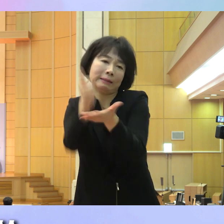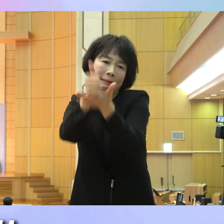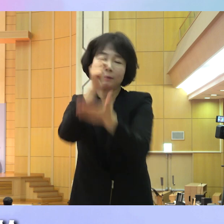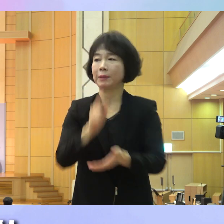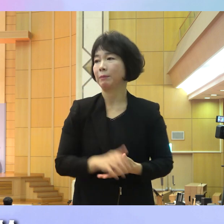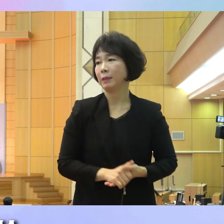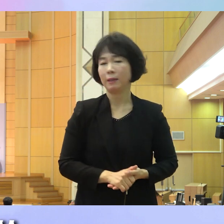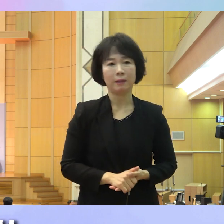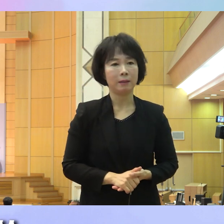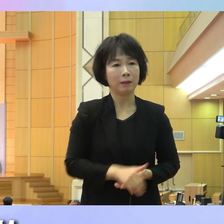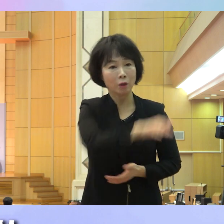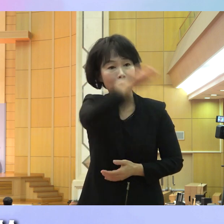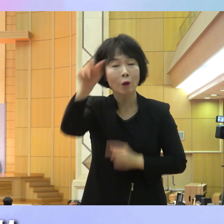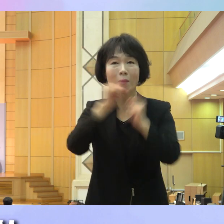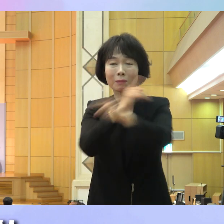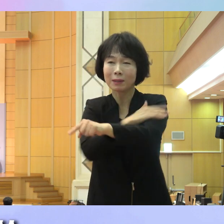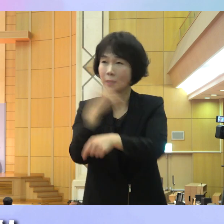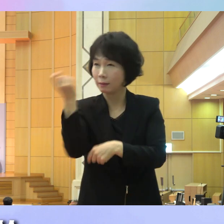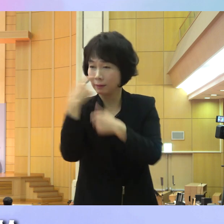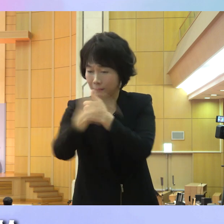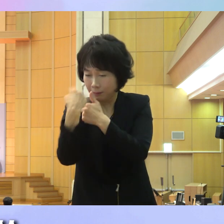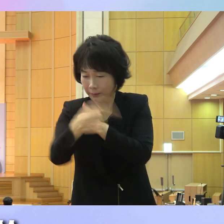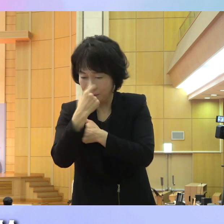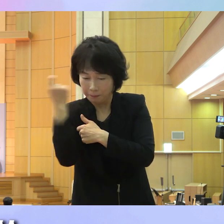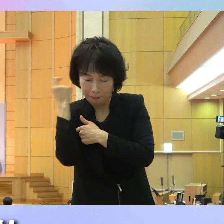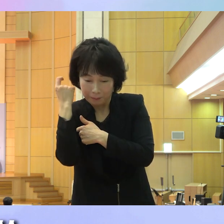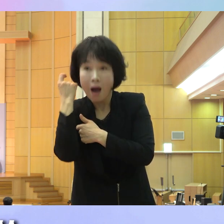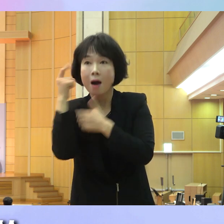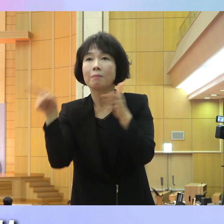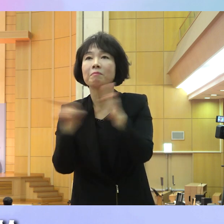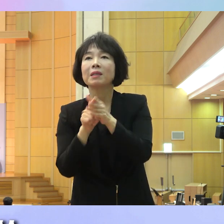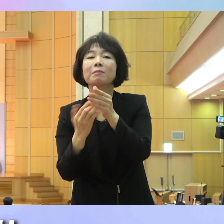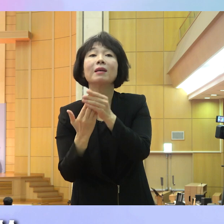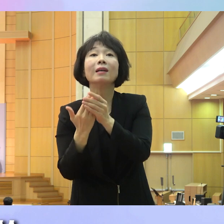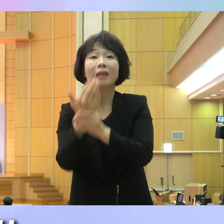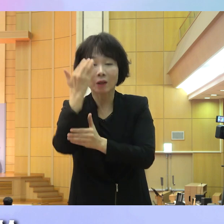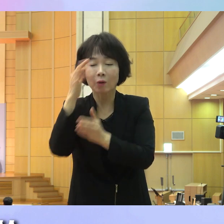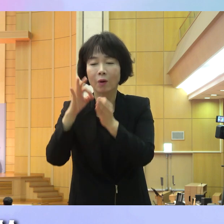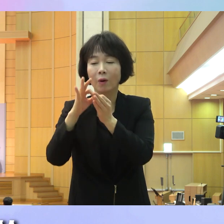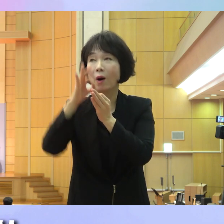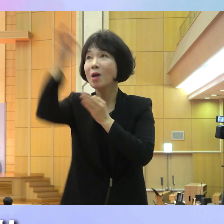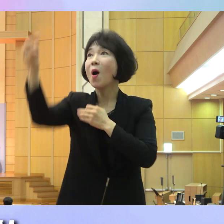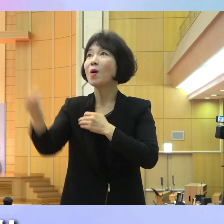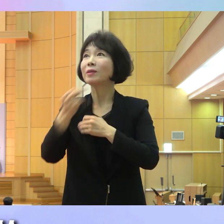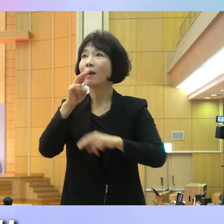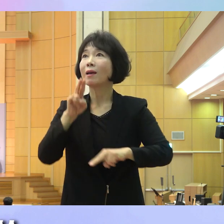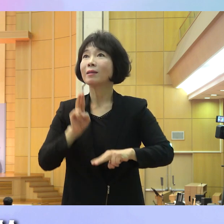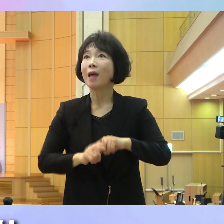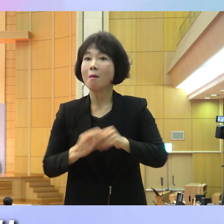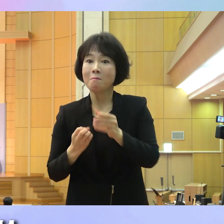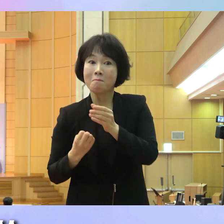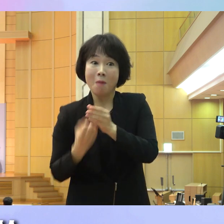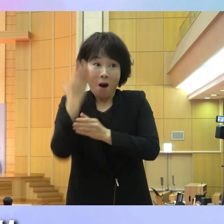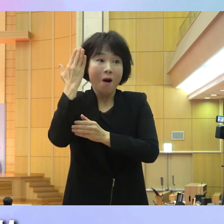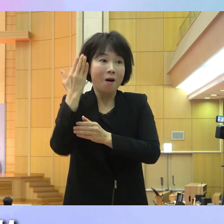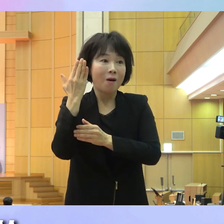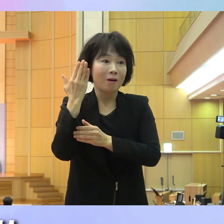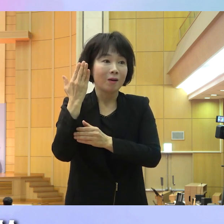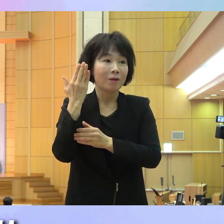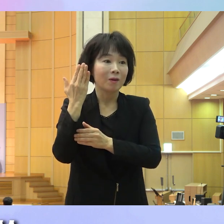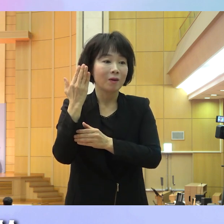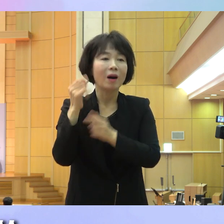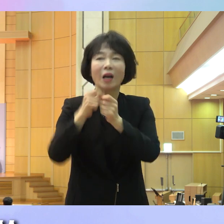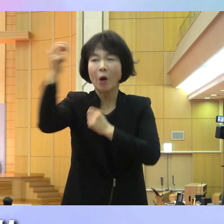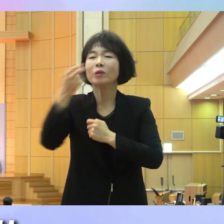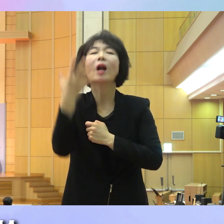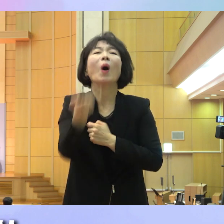내게 믿음이 생기고 믿음으로 말미암아 영생의 샘이 솟아나야지. 영생을 얻어야지. 결국에는